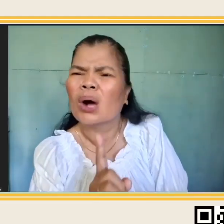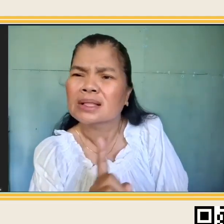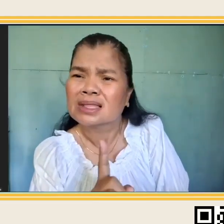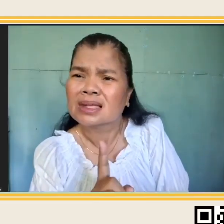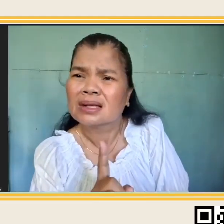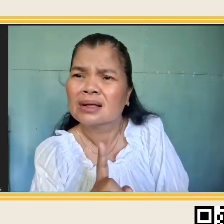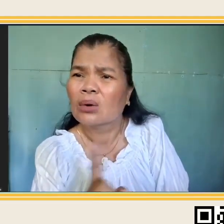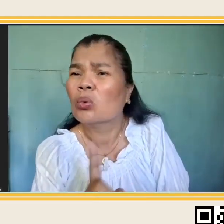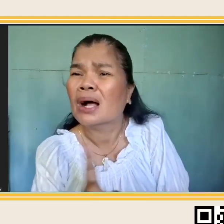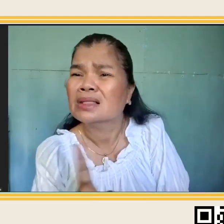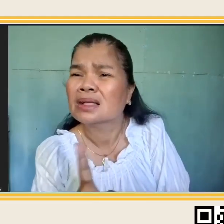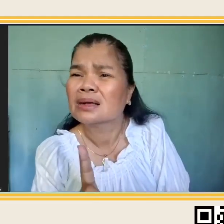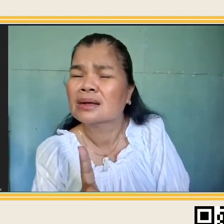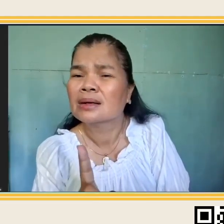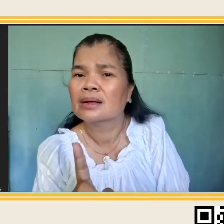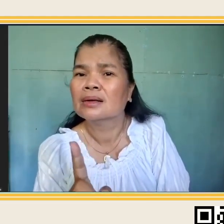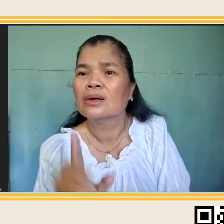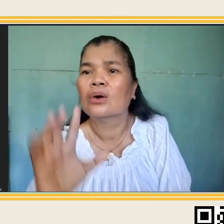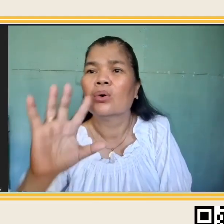what,